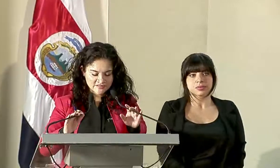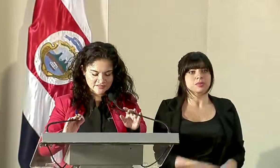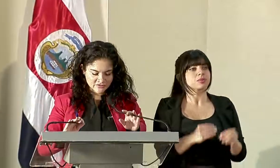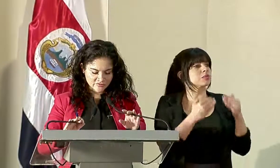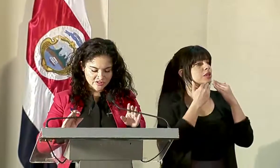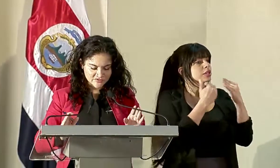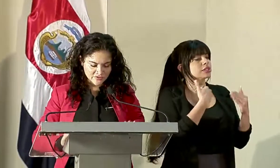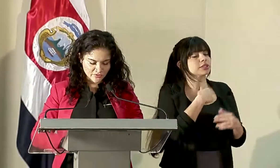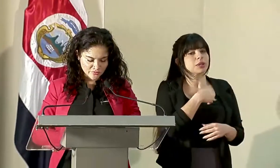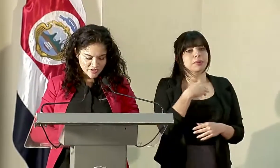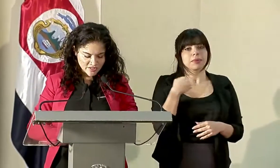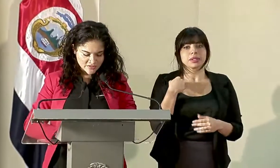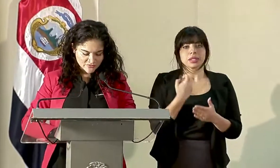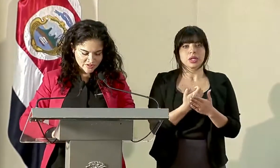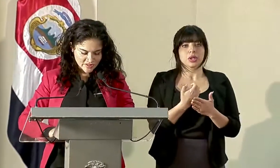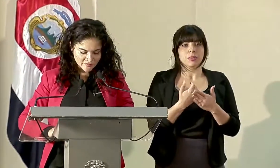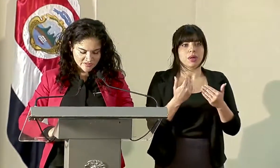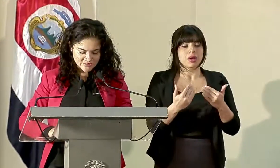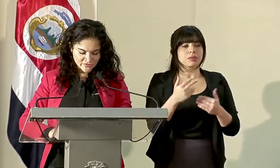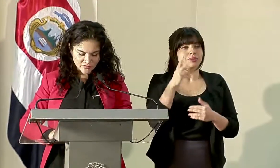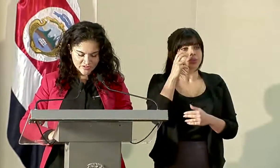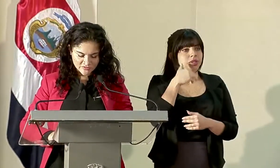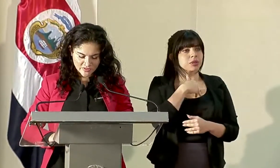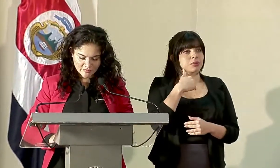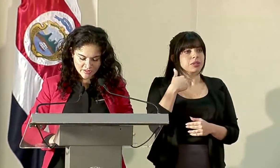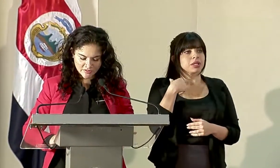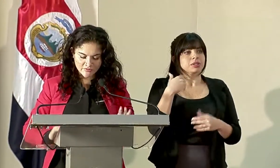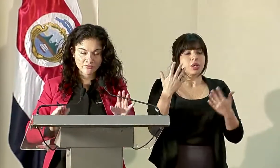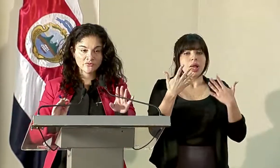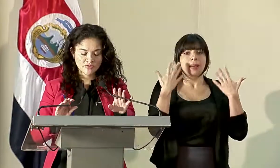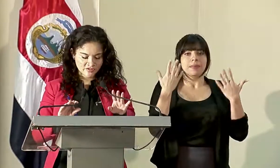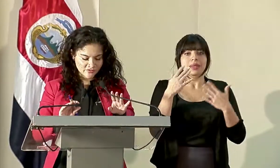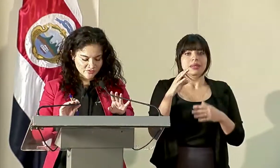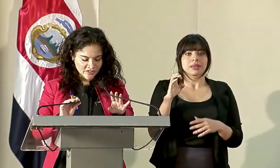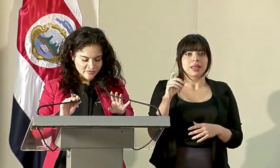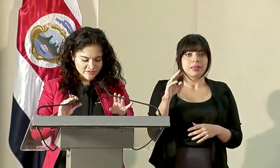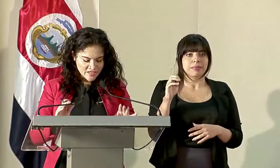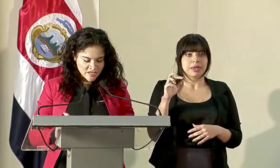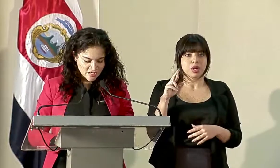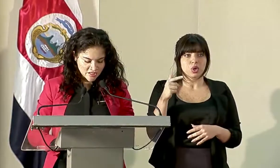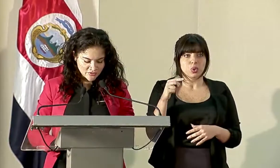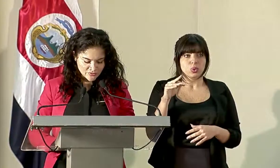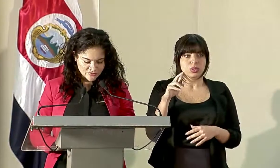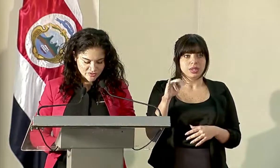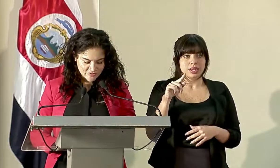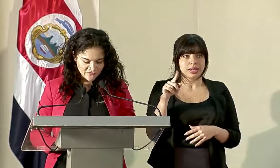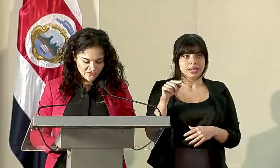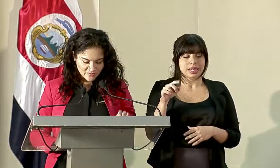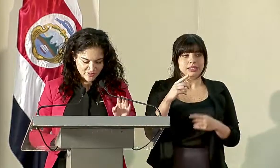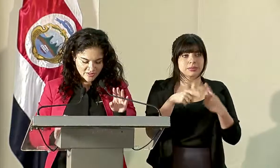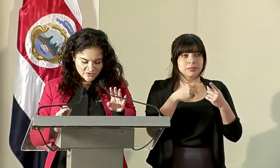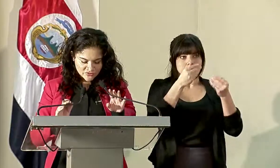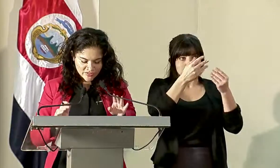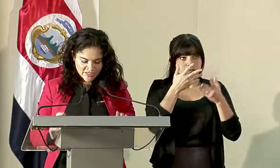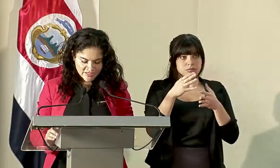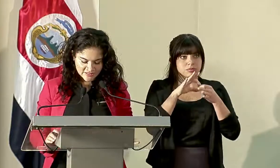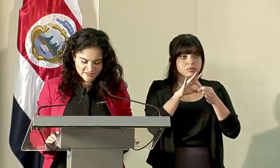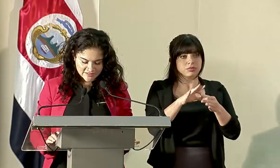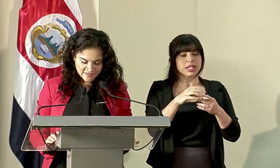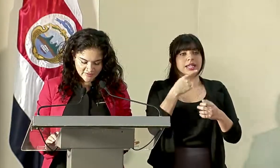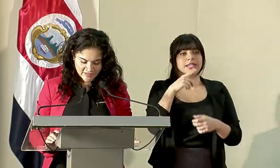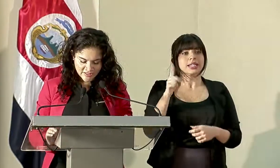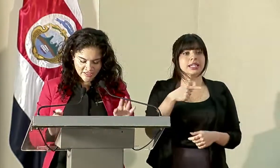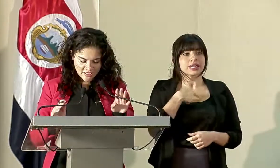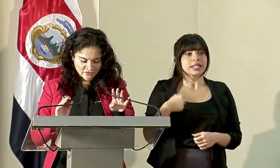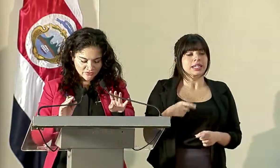Muchas gracias al señor ministro de Economía. Escucharemos al señor ministro de Ambiente, don Edgar Gutiérrez, que nos informa sobre la